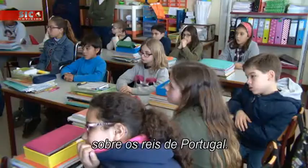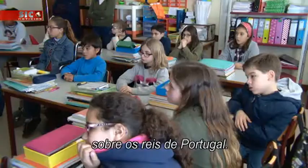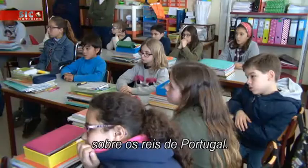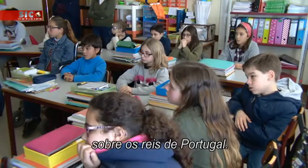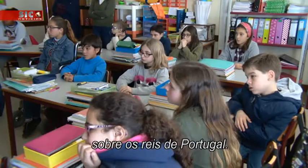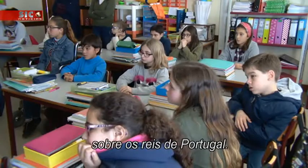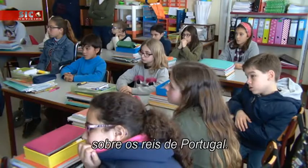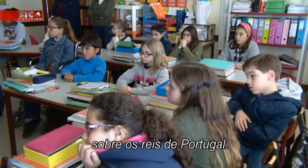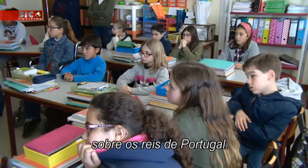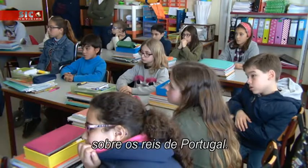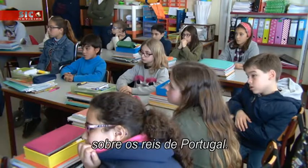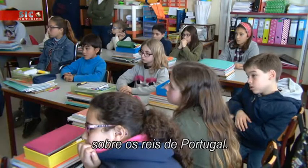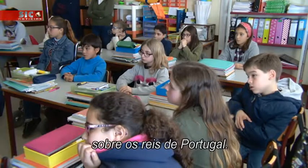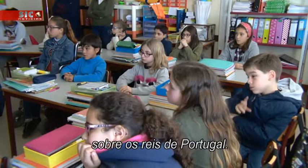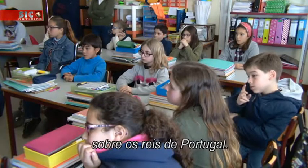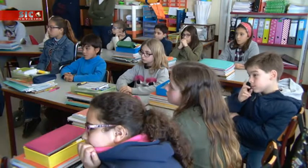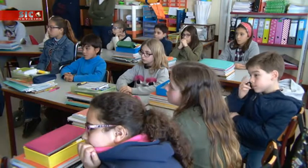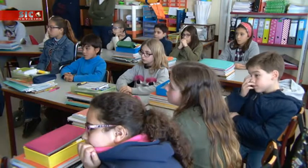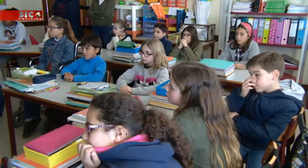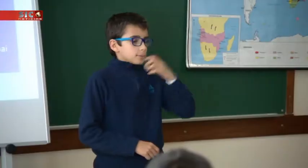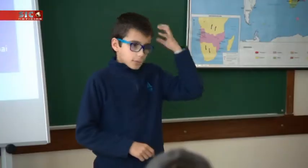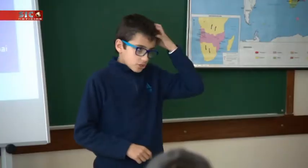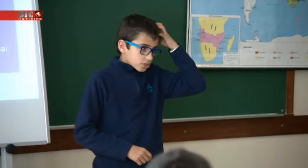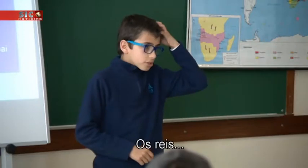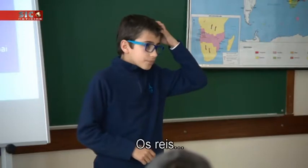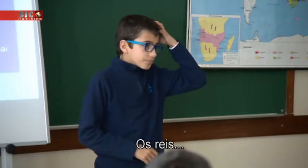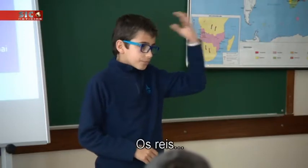um projeto sobre os Reis de Portugal. Os Reis.